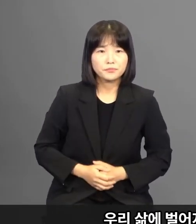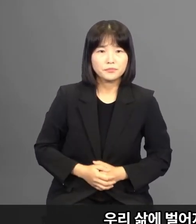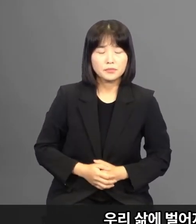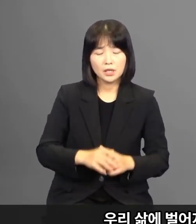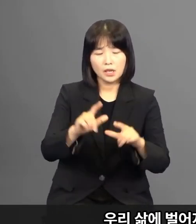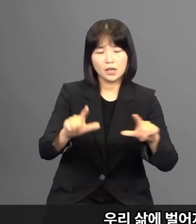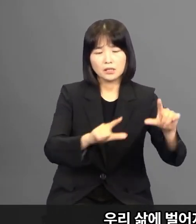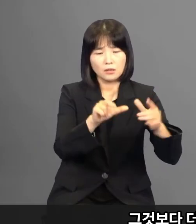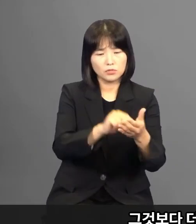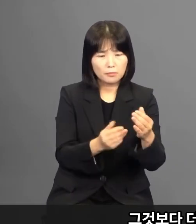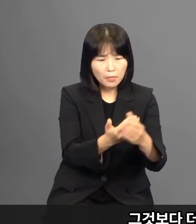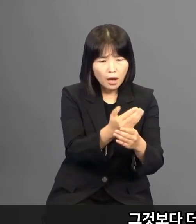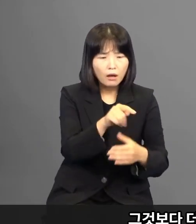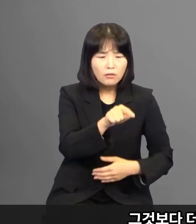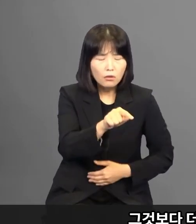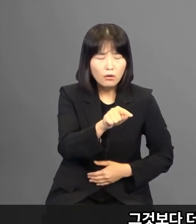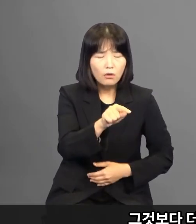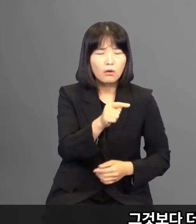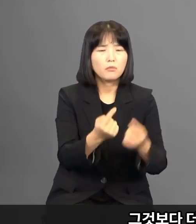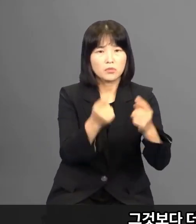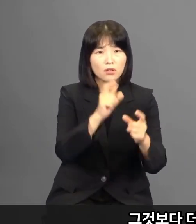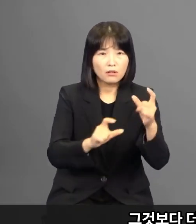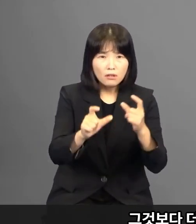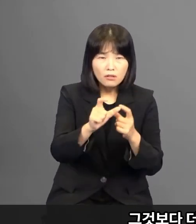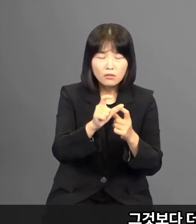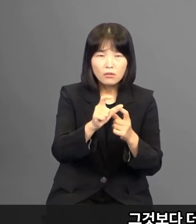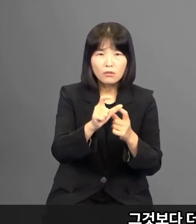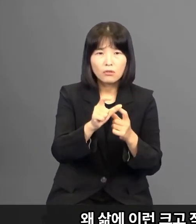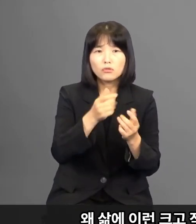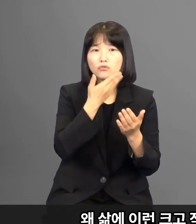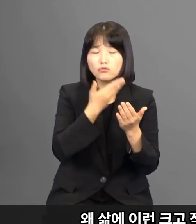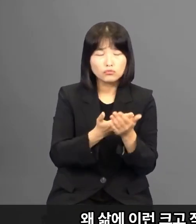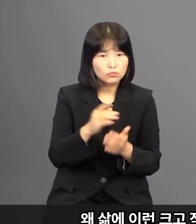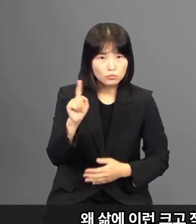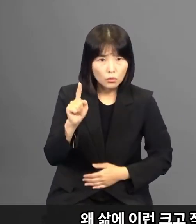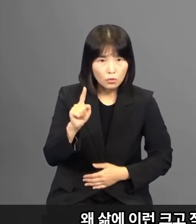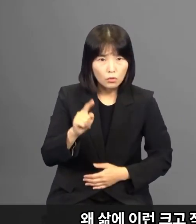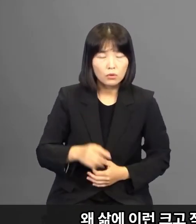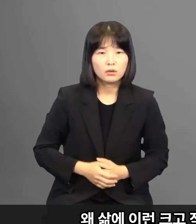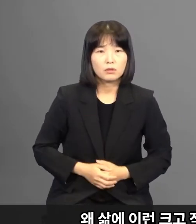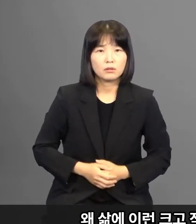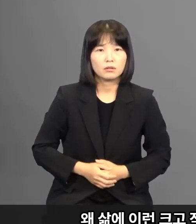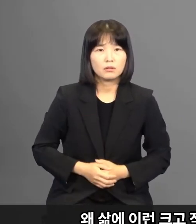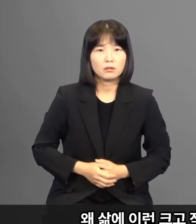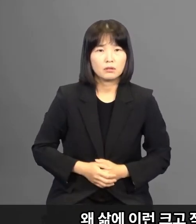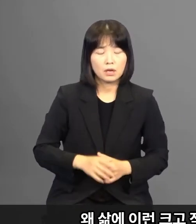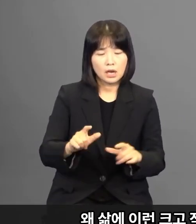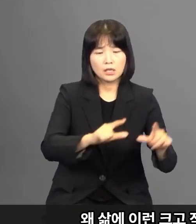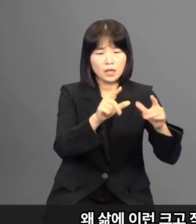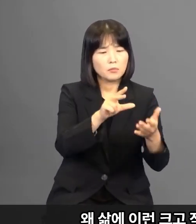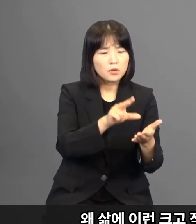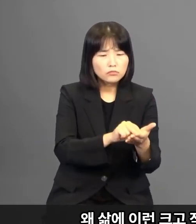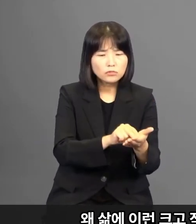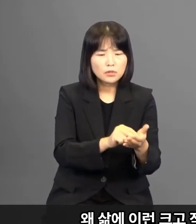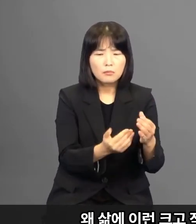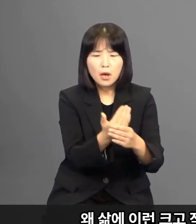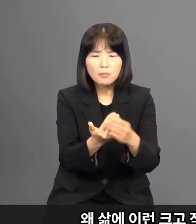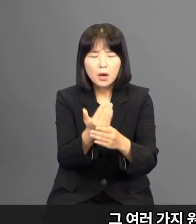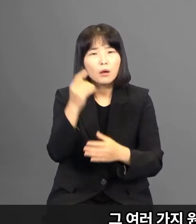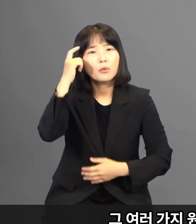문제이기도 하지만 그거보다 더 본질적인 문제가 뭘까? 왜 삶에 이런 크고 작은 일들이 자꾸 터지는